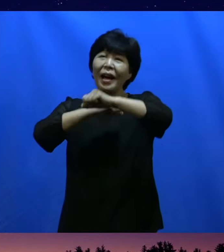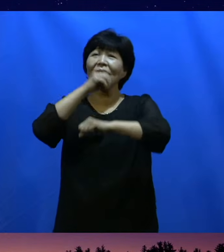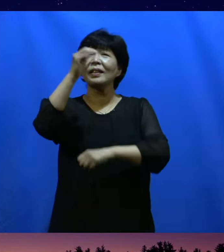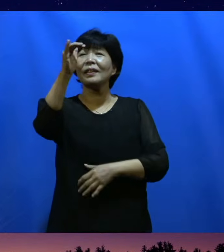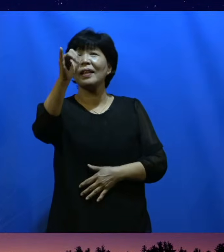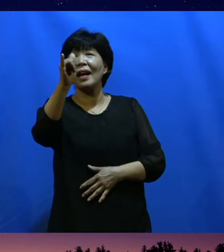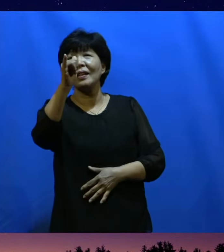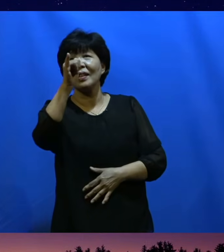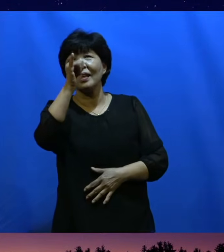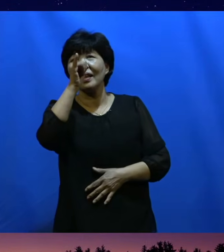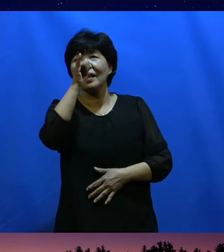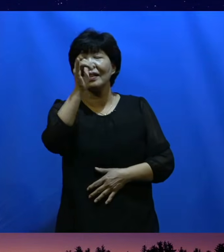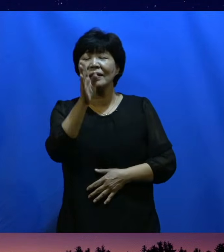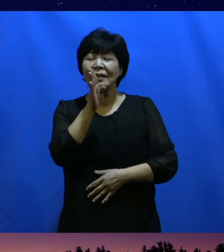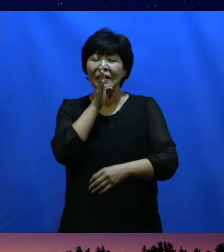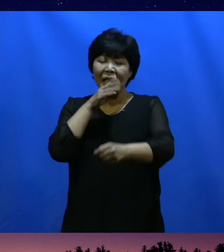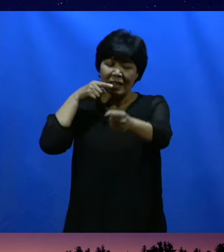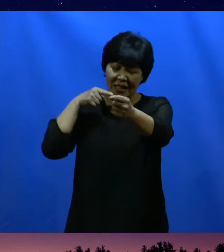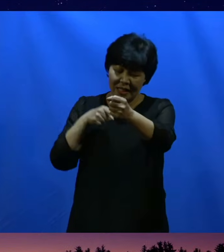잠자유가 있다네.